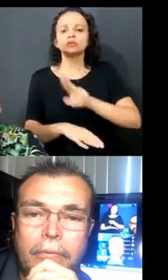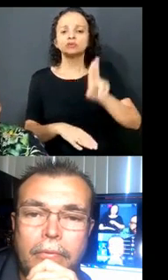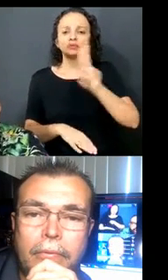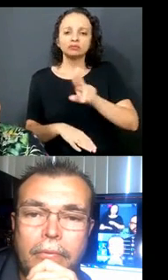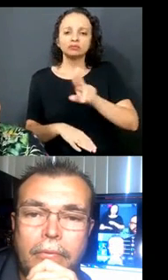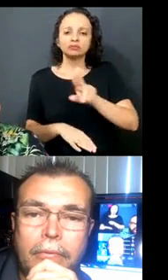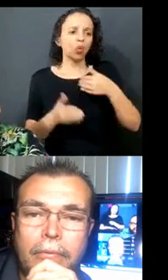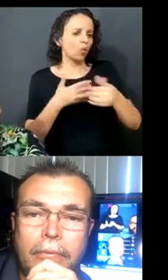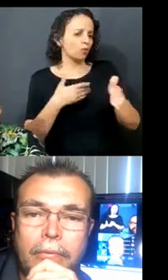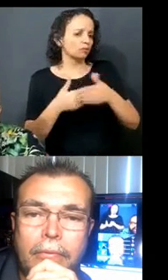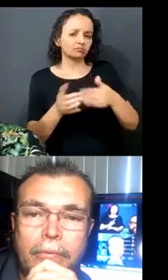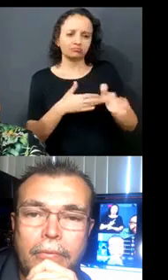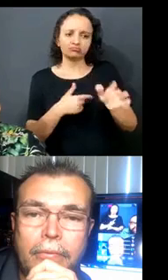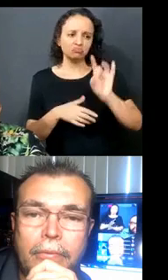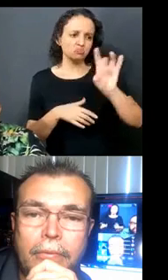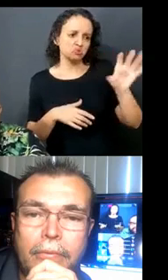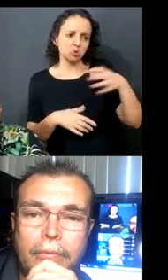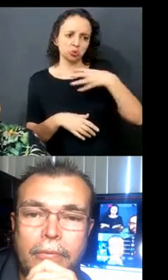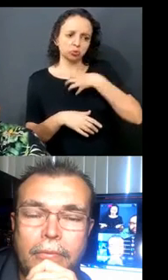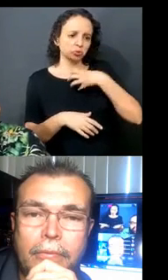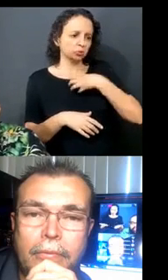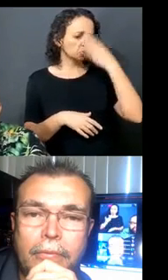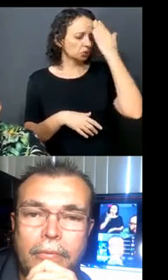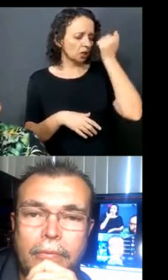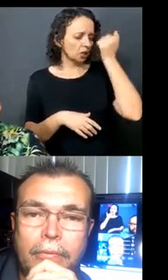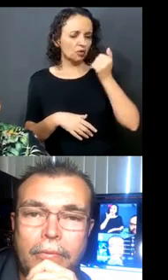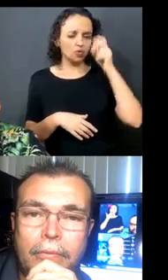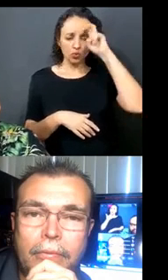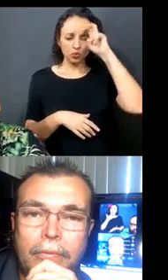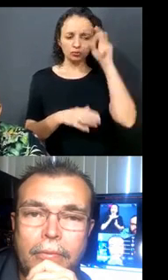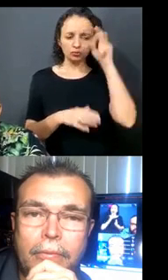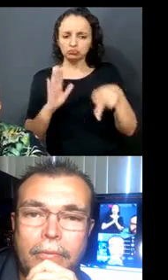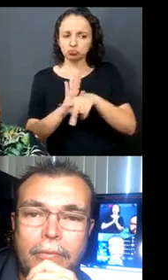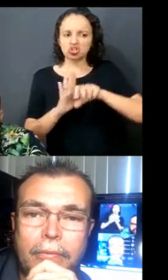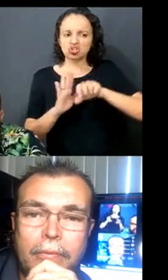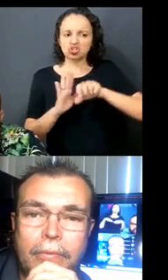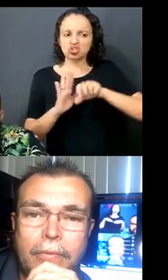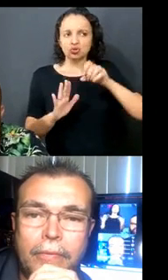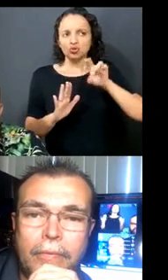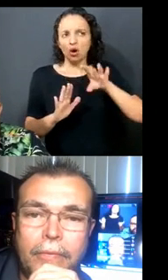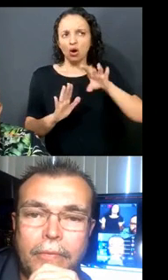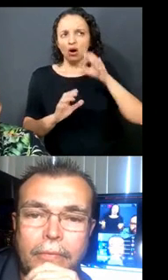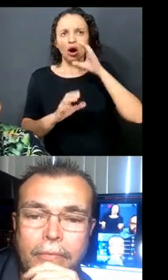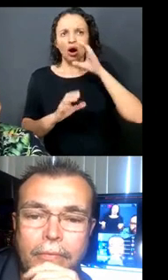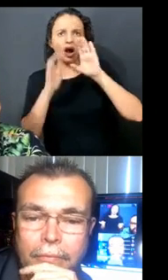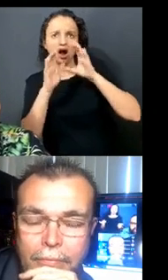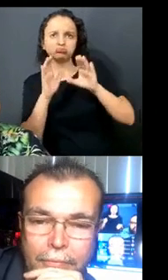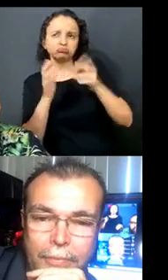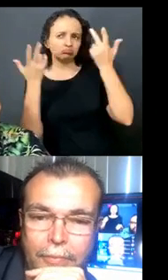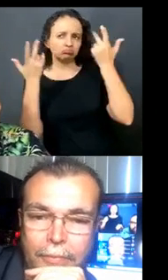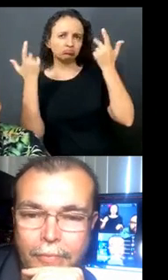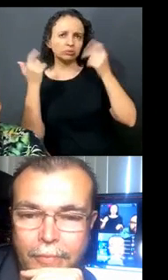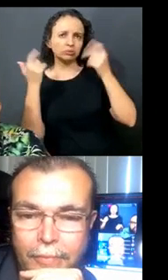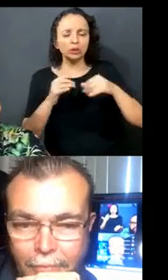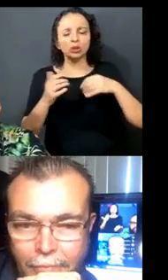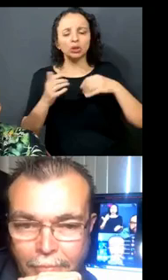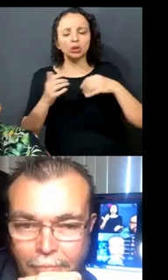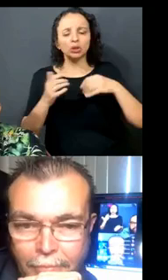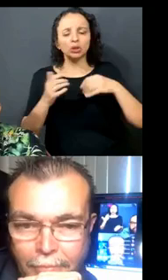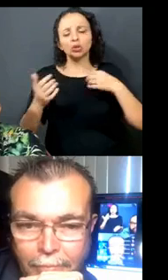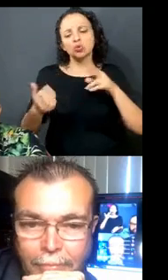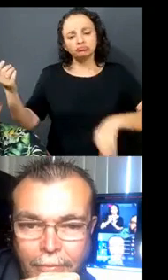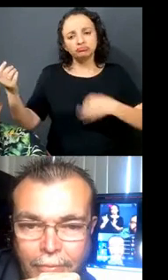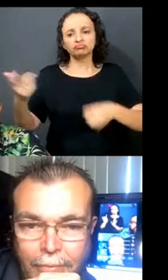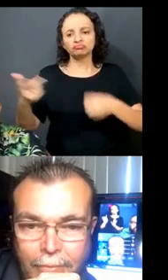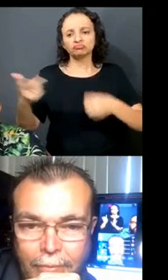que a pessoa tem. E se eles tocam na cultura, se só canta, canta. Qual a